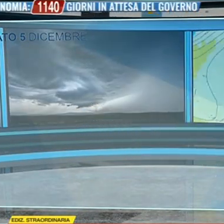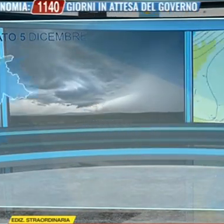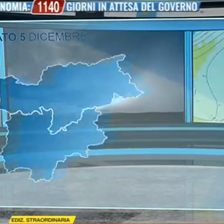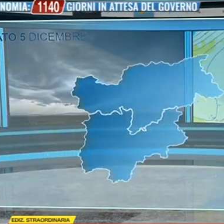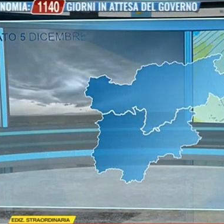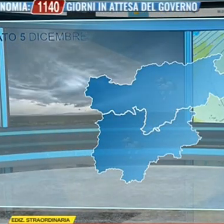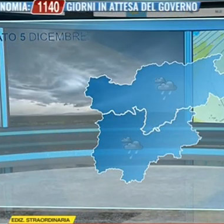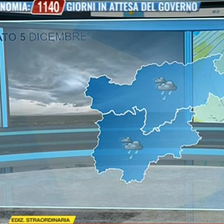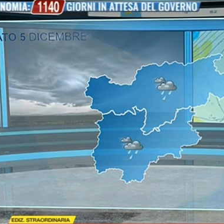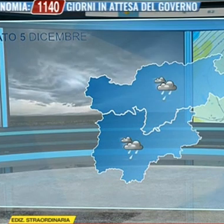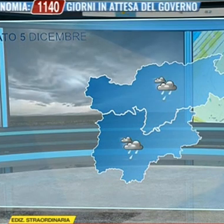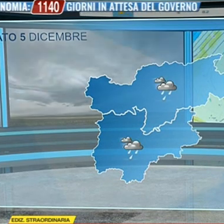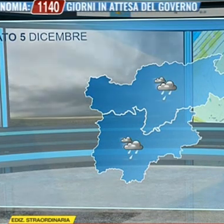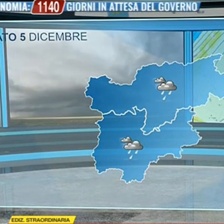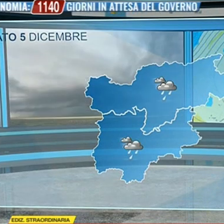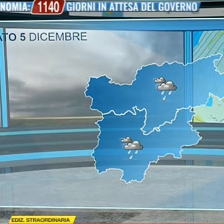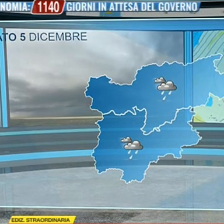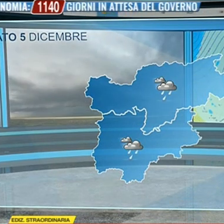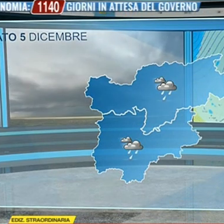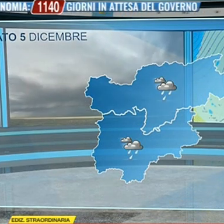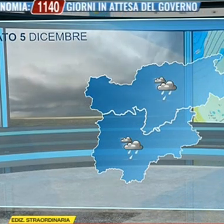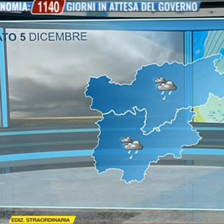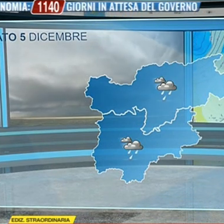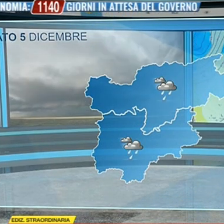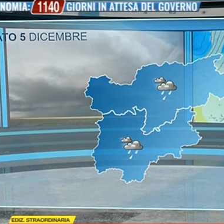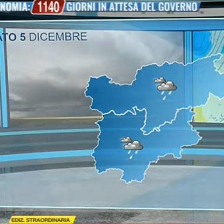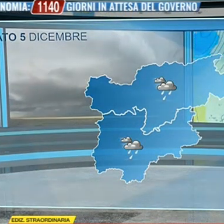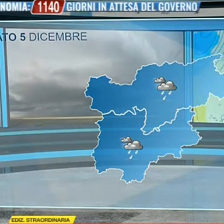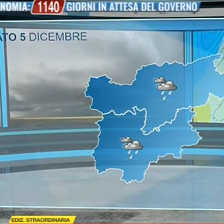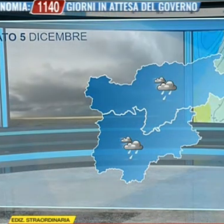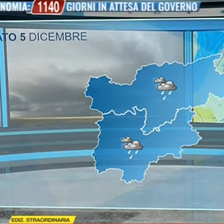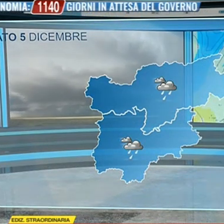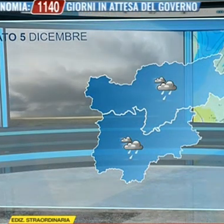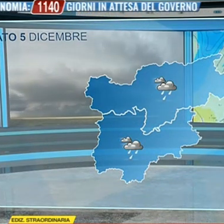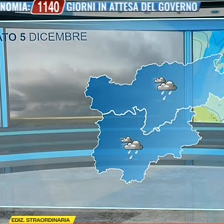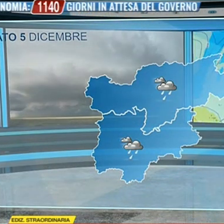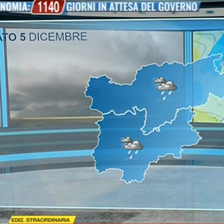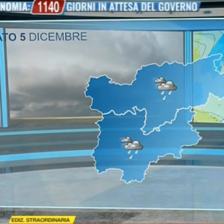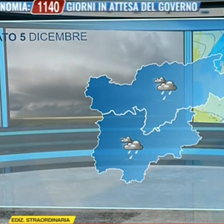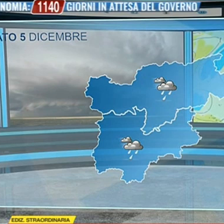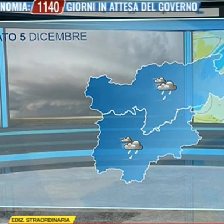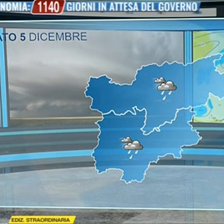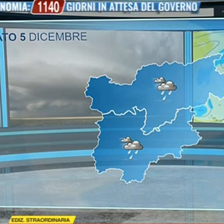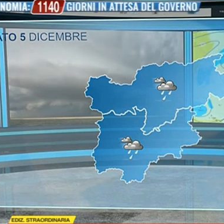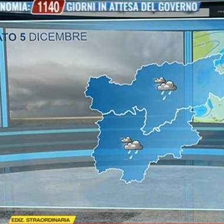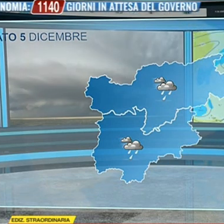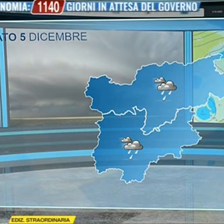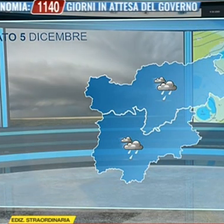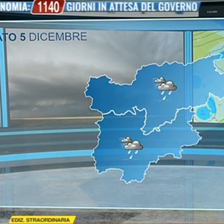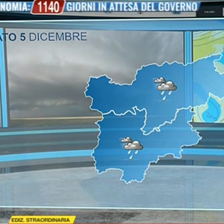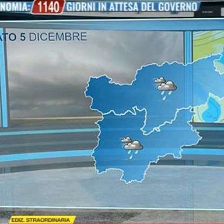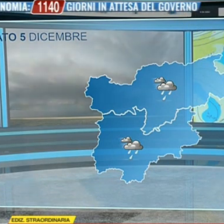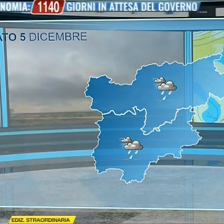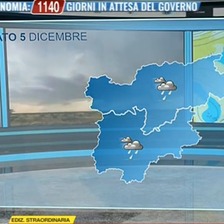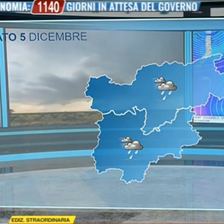alla situazione del Trentino Alto Adige. Piogge diffuse anche a carattere di rovescio temporale sulle Dolomiti,